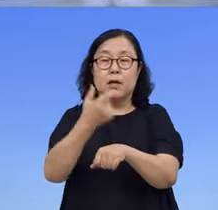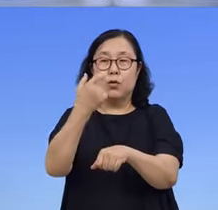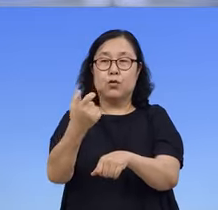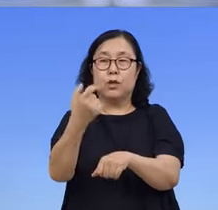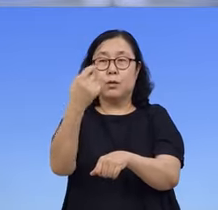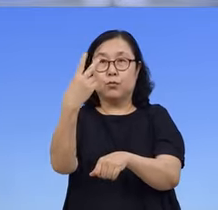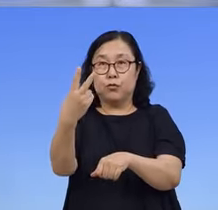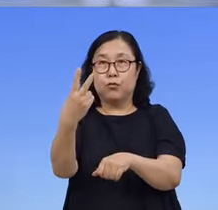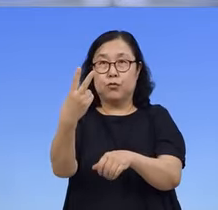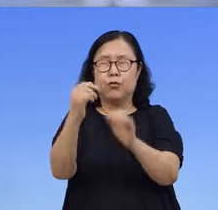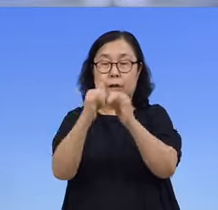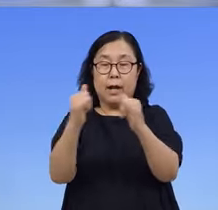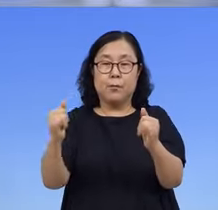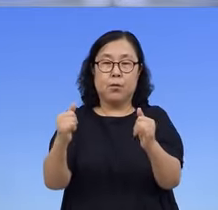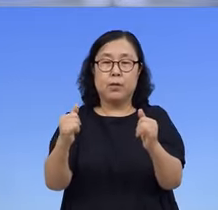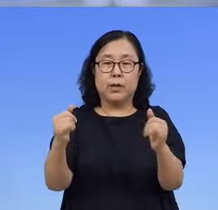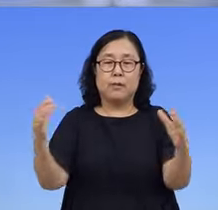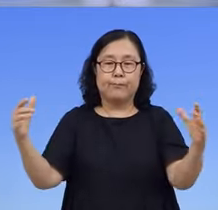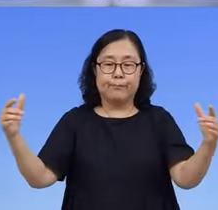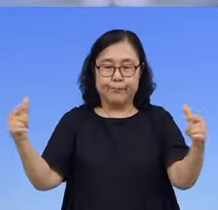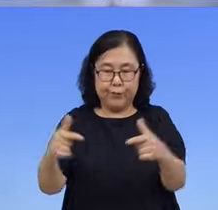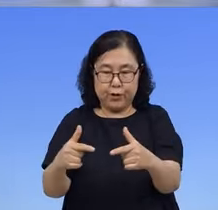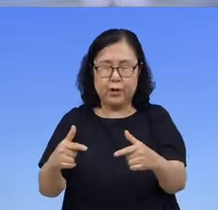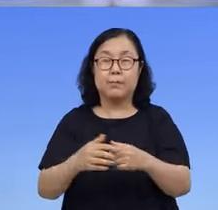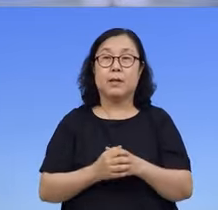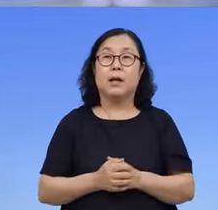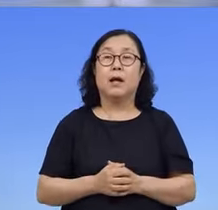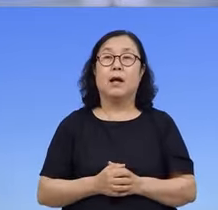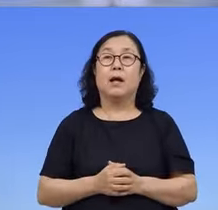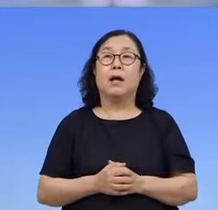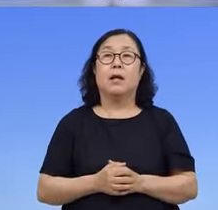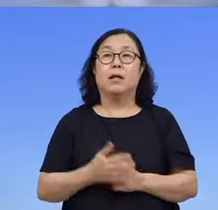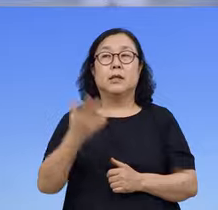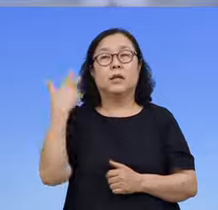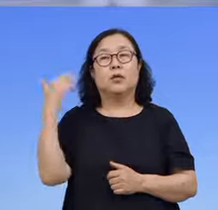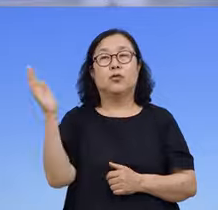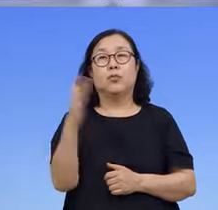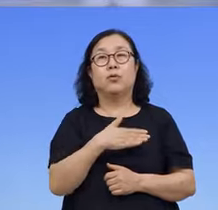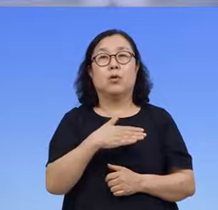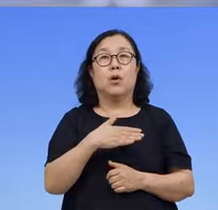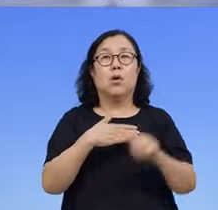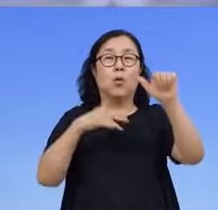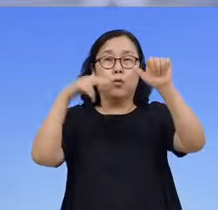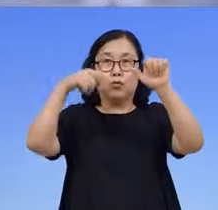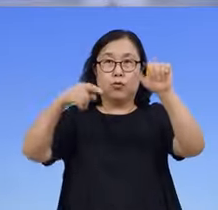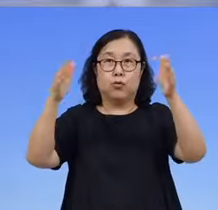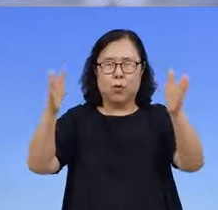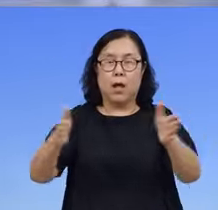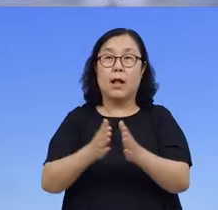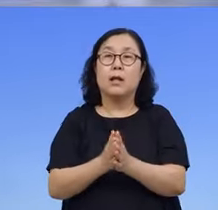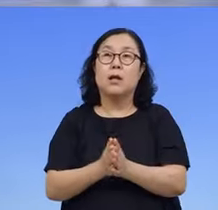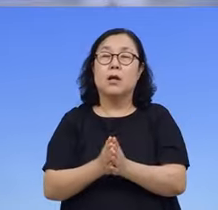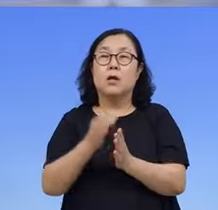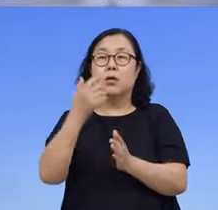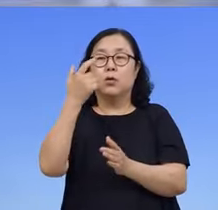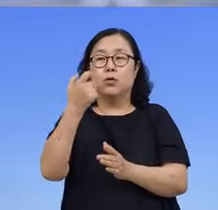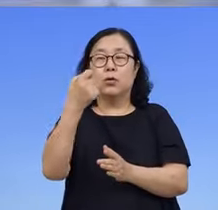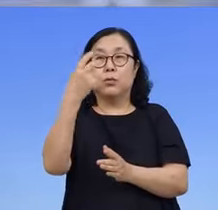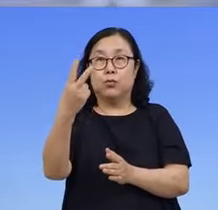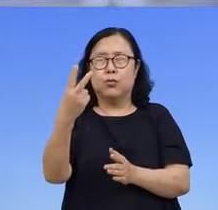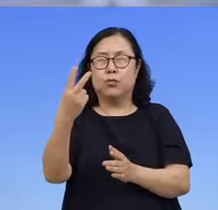이제 62명으로 저희들이 추렸거든요. 그런데요, 지난주부터 5주간에 걸쳐서